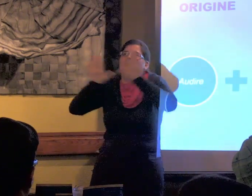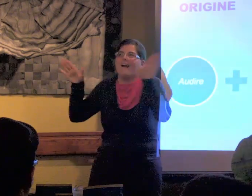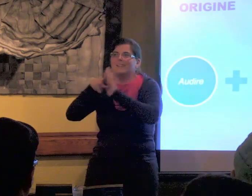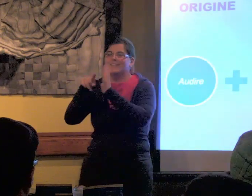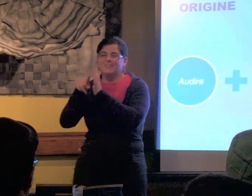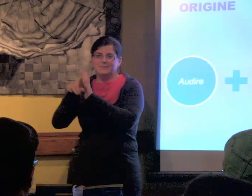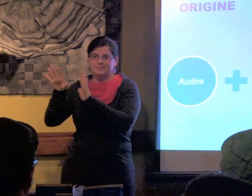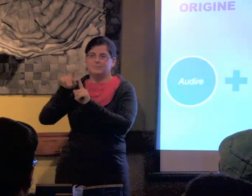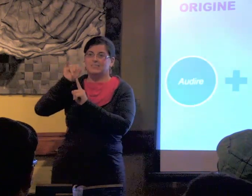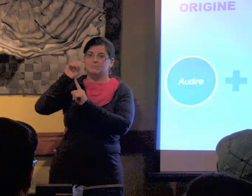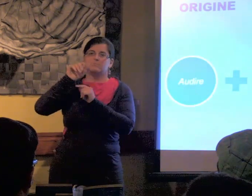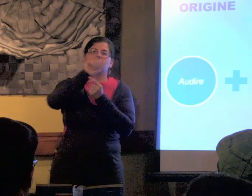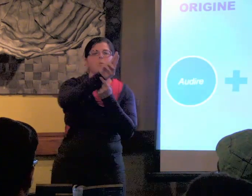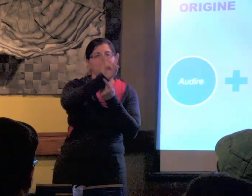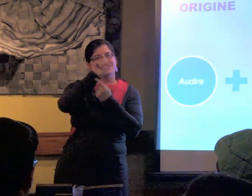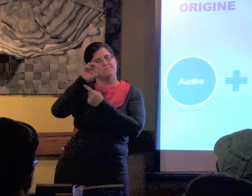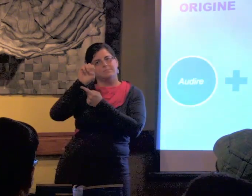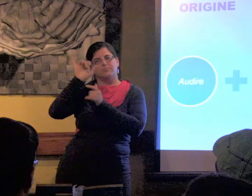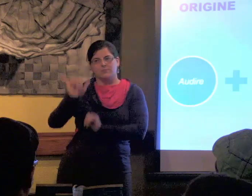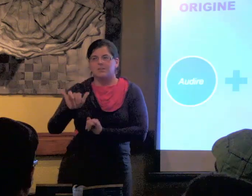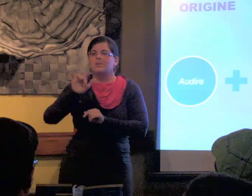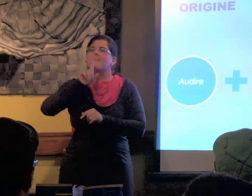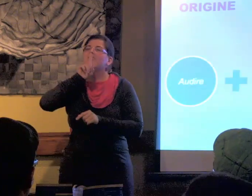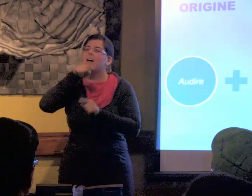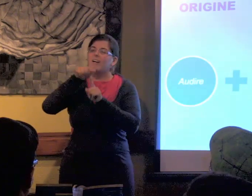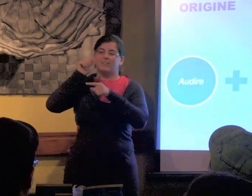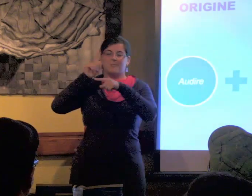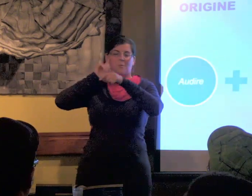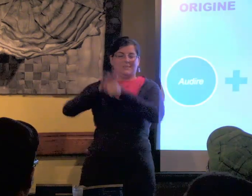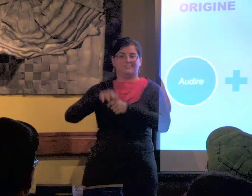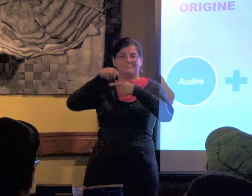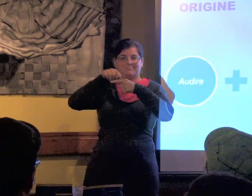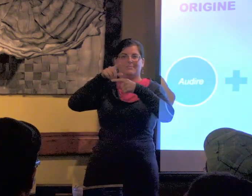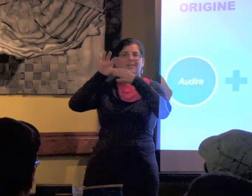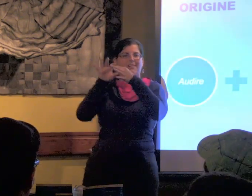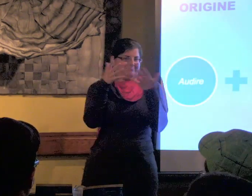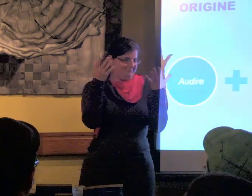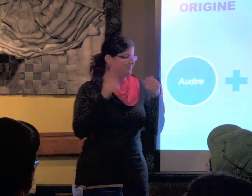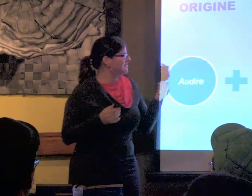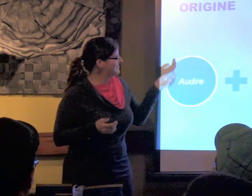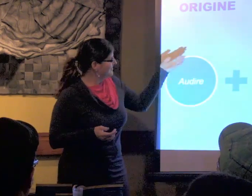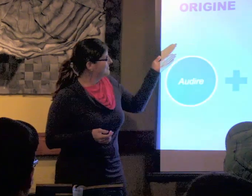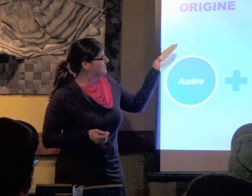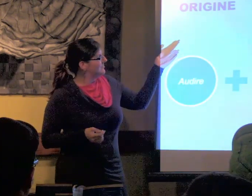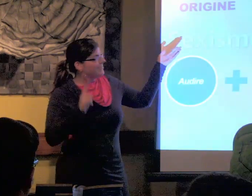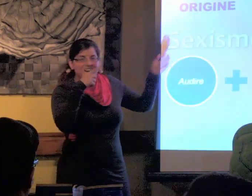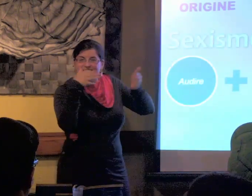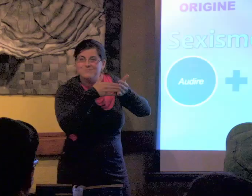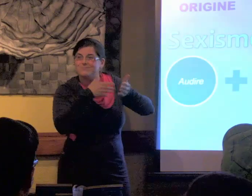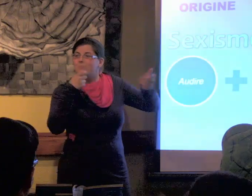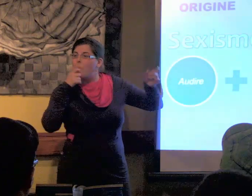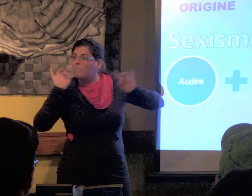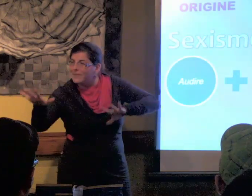c'est, souvent, c'est une idéologie qui est négative. Donc, audisme, souvent, oui, tu